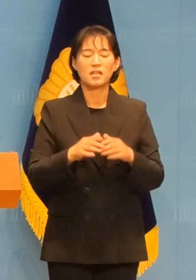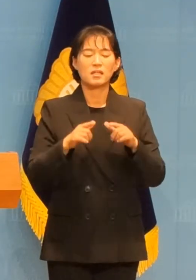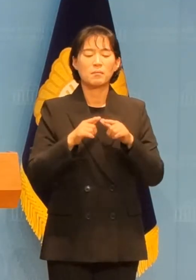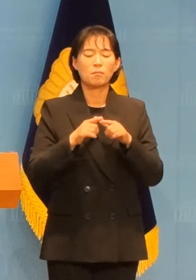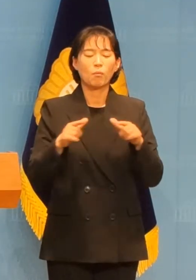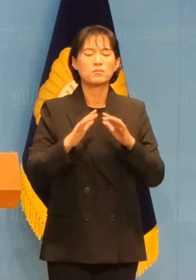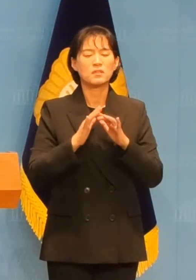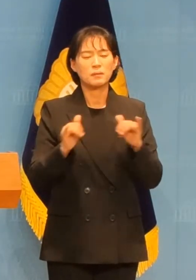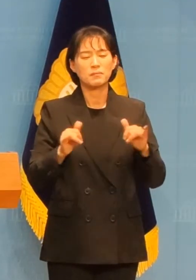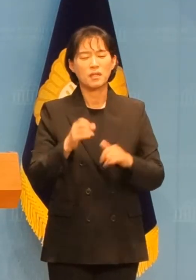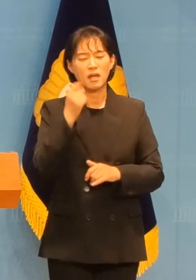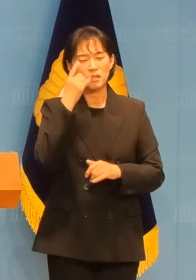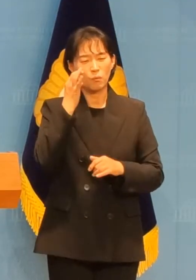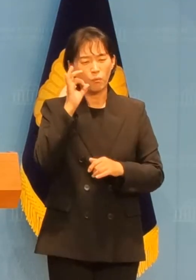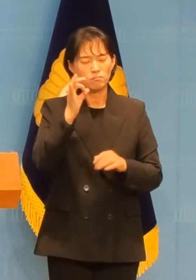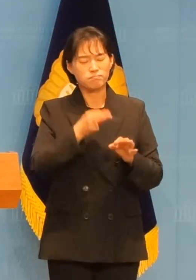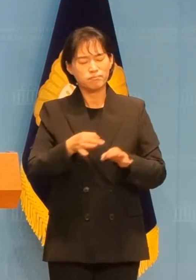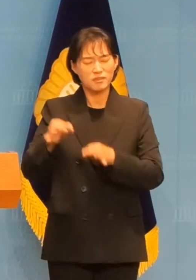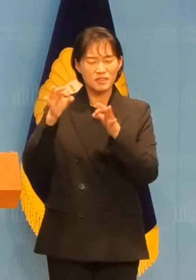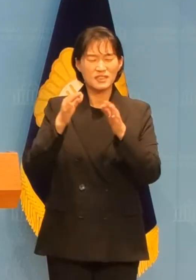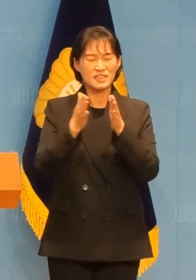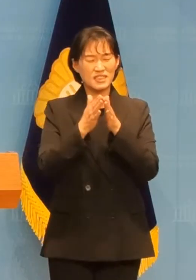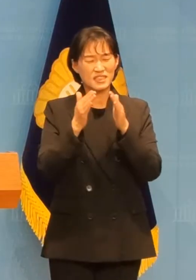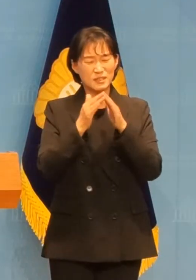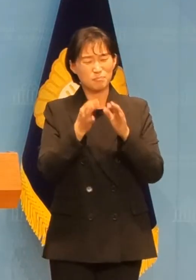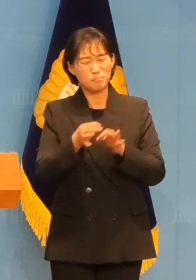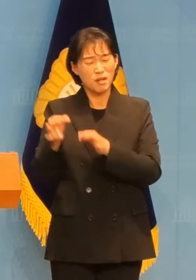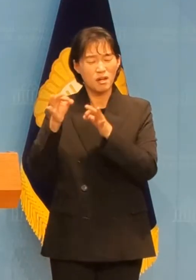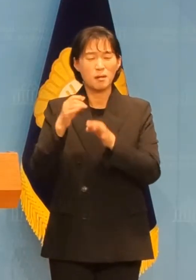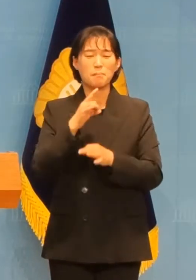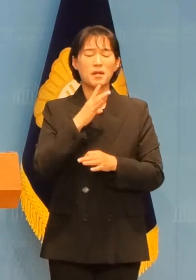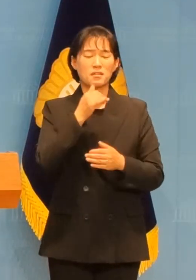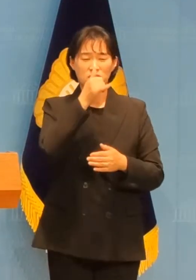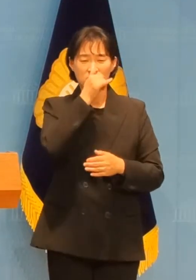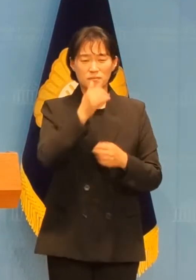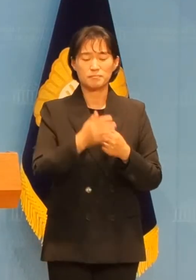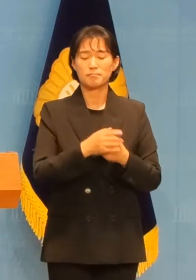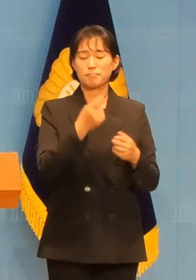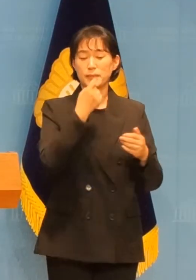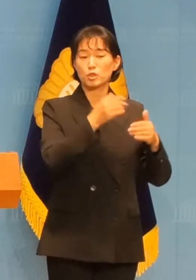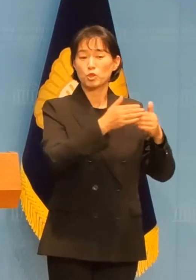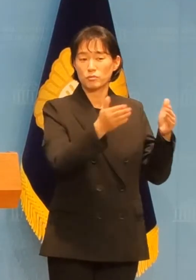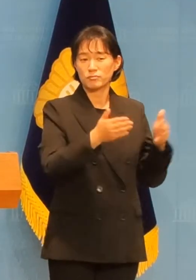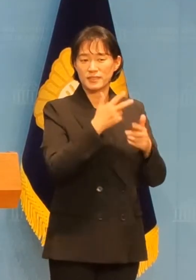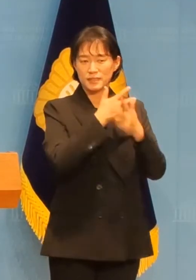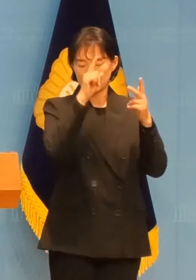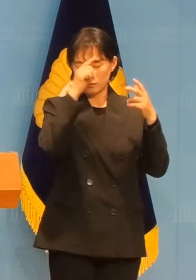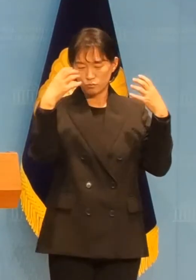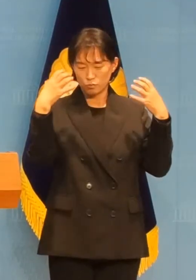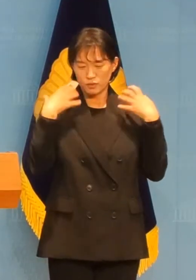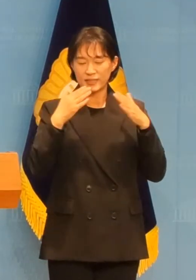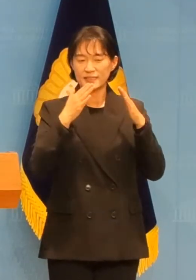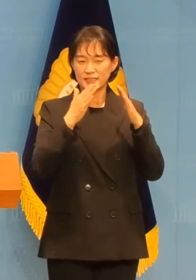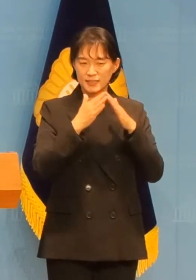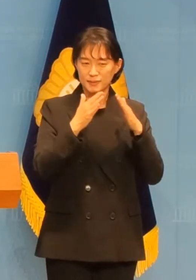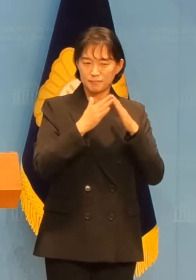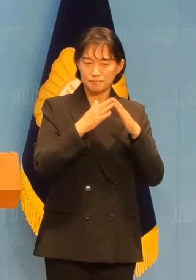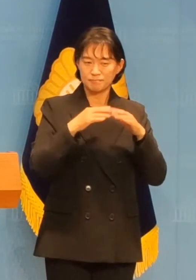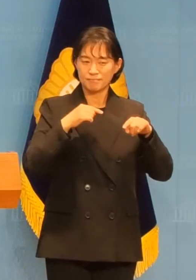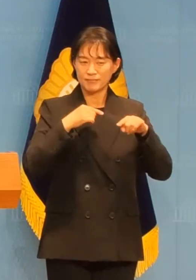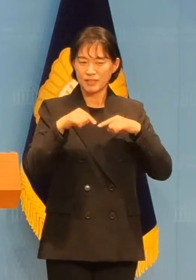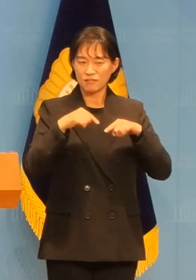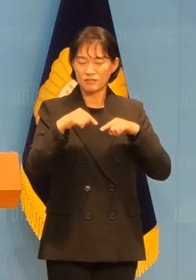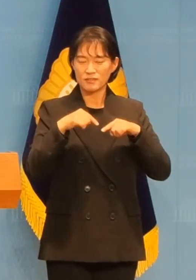월세 폭등만 남았습니다. 상황이 이런데도 민주당은 이재명 정부의 부동산 대책이